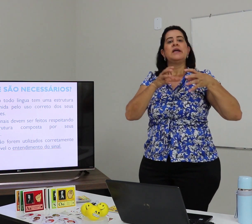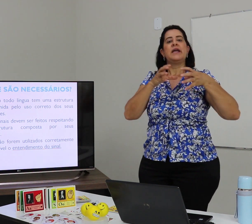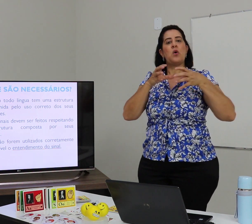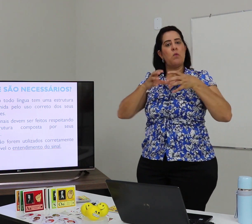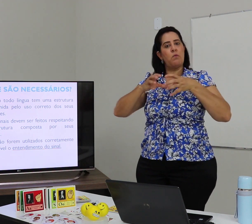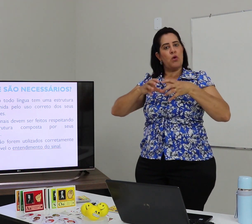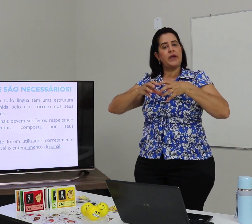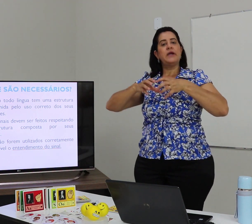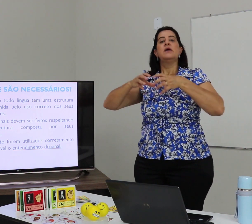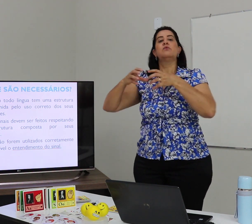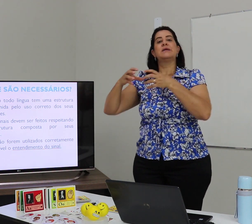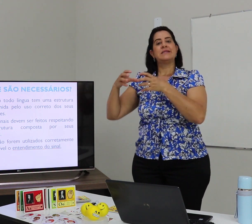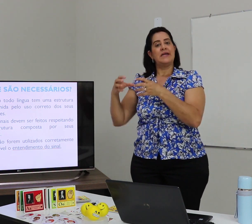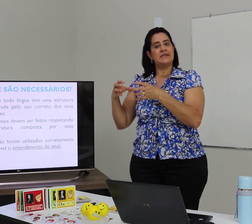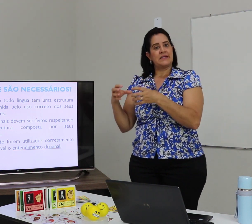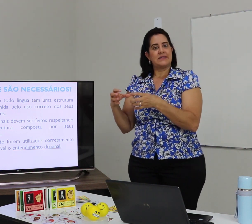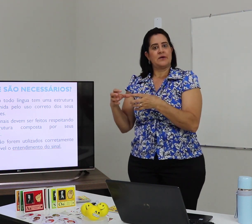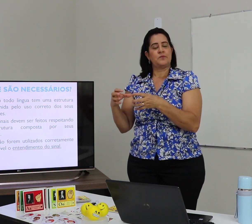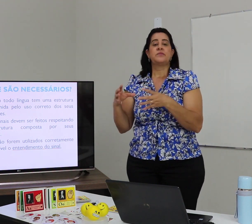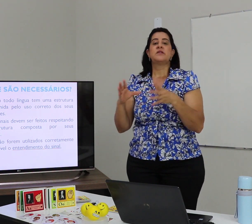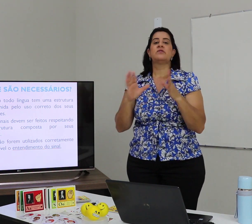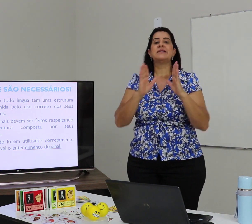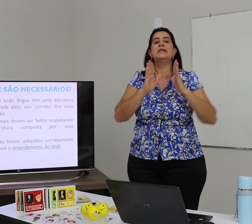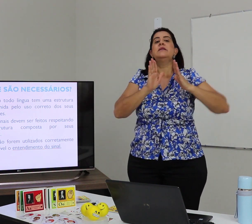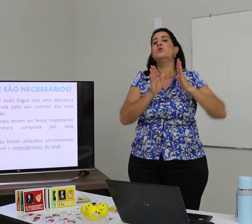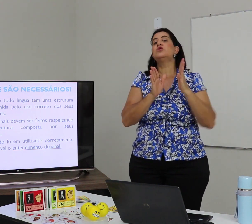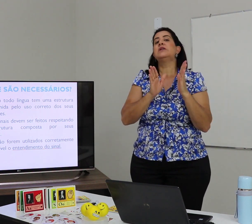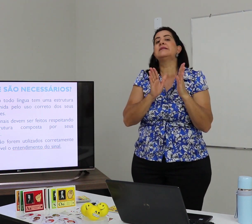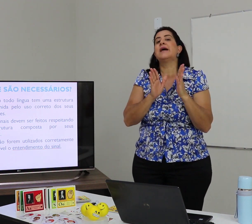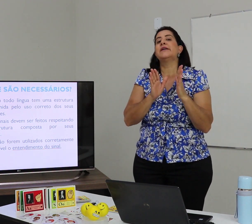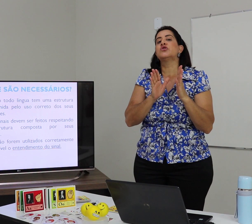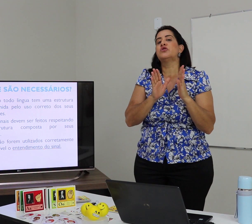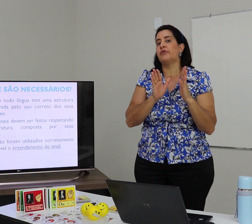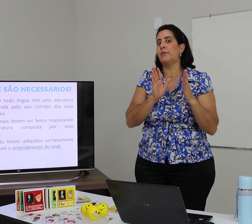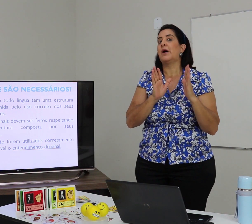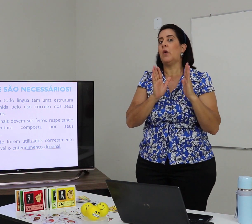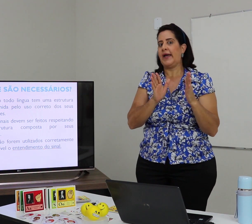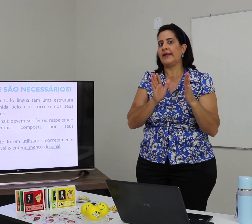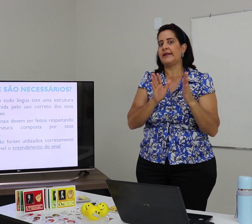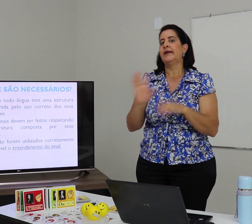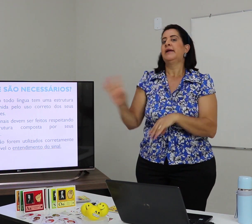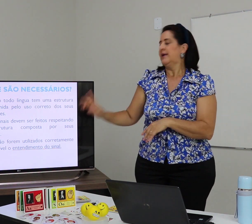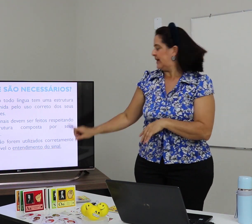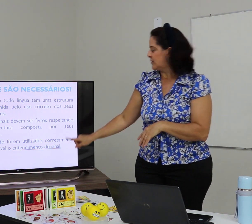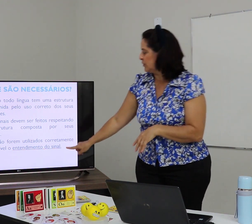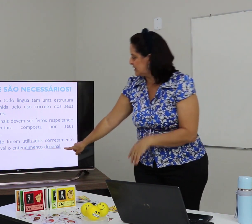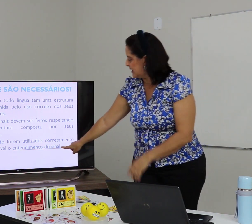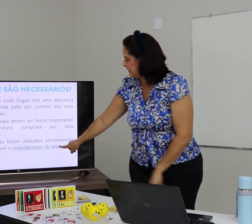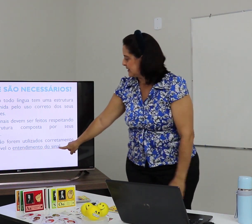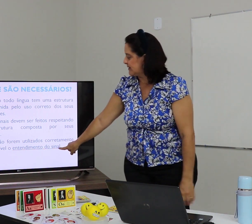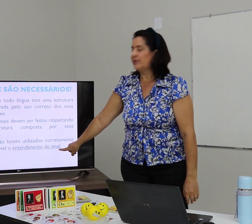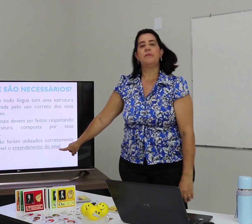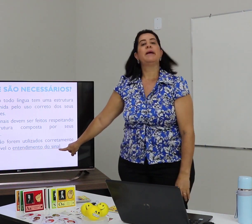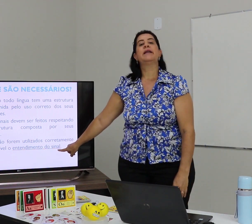que compõem uma sinalização, se você não utilizar isso de forma correta, a sua sinalização também não